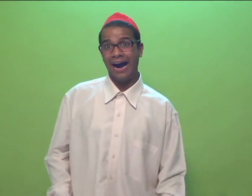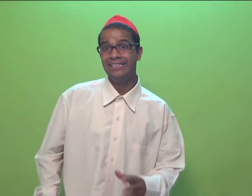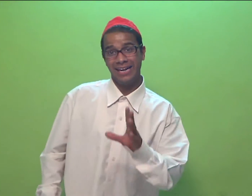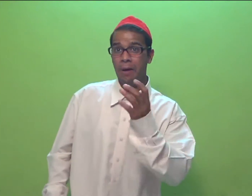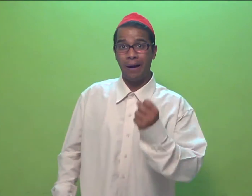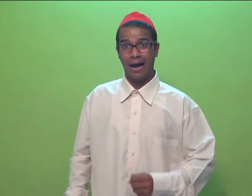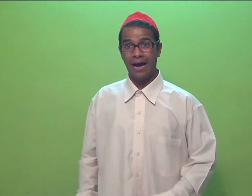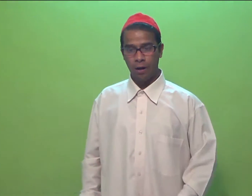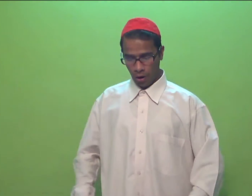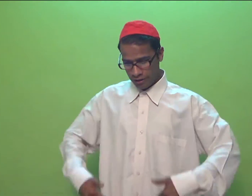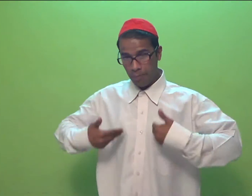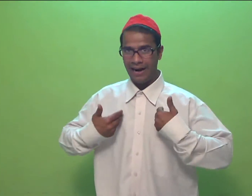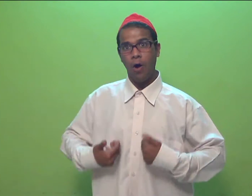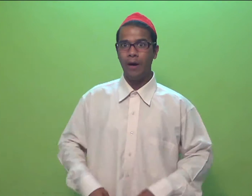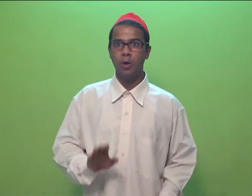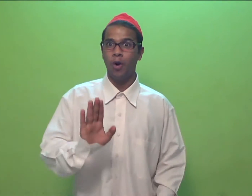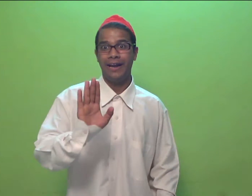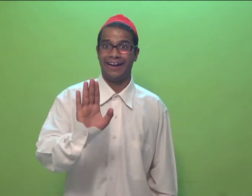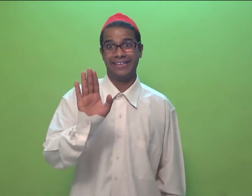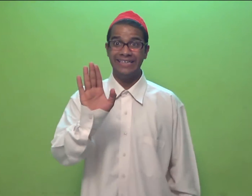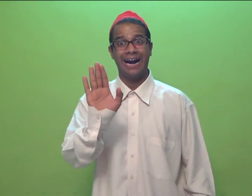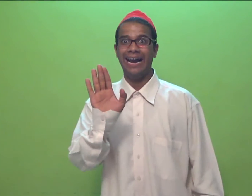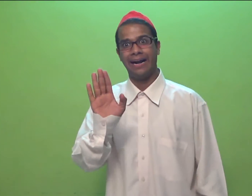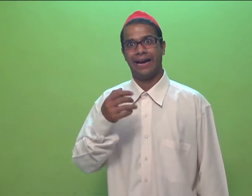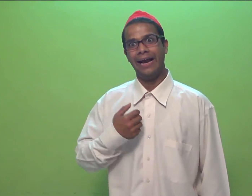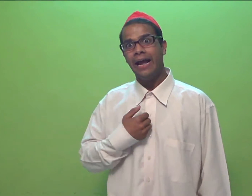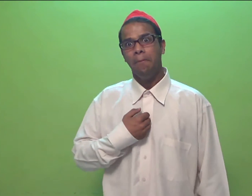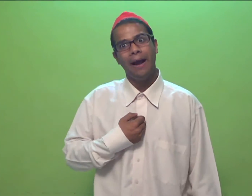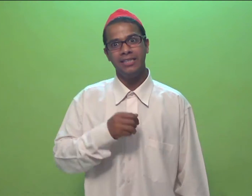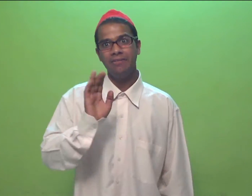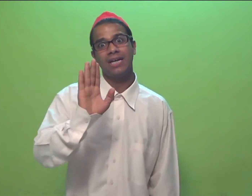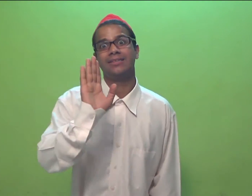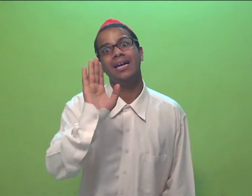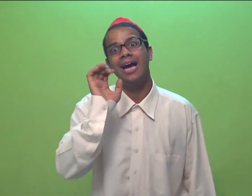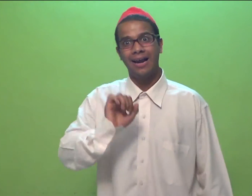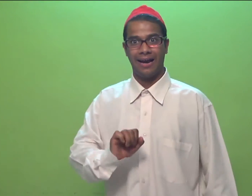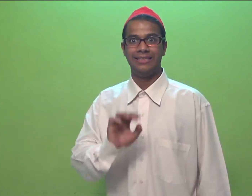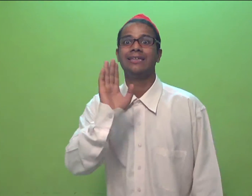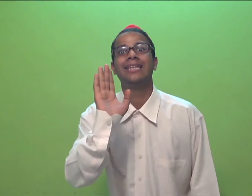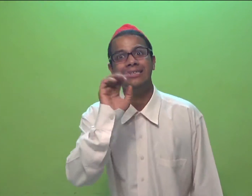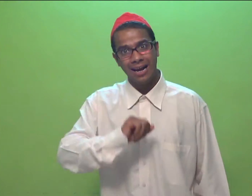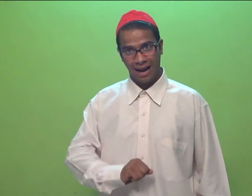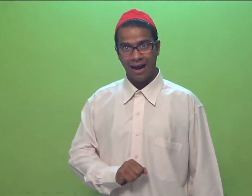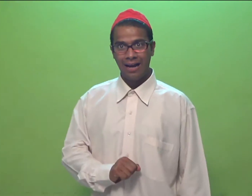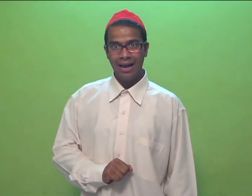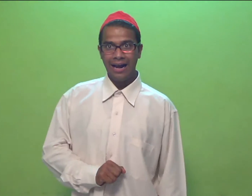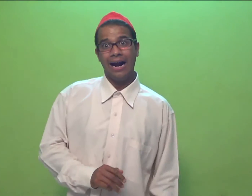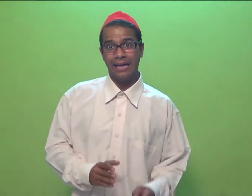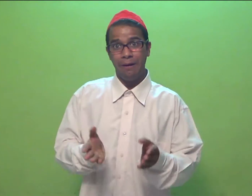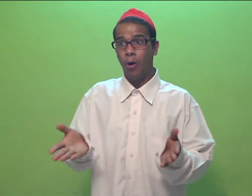अइसे नहीं पड़ा और जो मेरा उमर तुनको देखनी से त्यादा लगता है, मैं शिरू शास्तर साल गए, शास्तर साल था, गरीबी